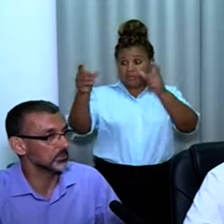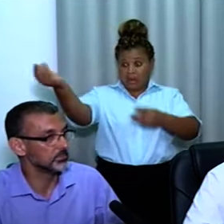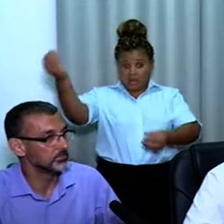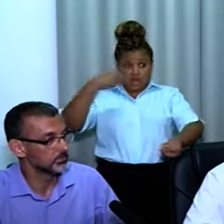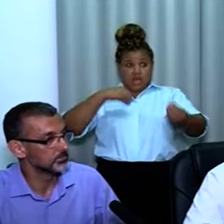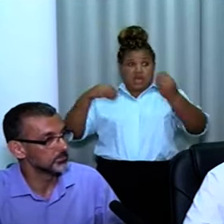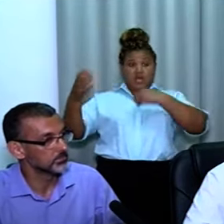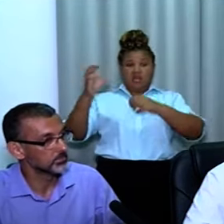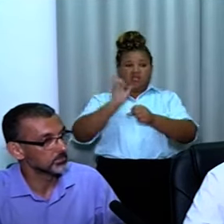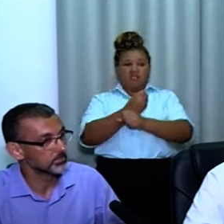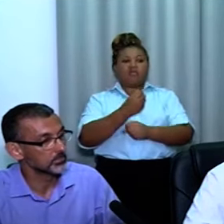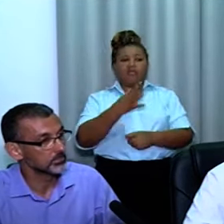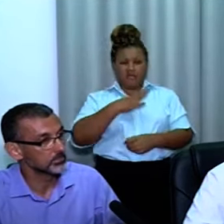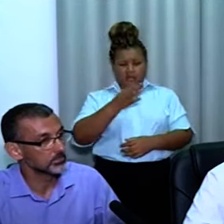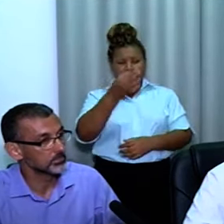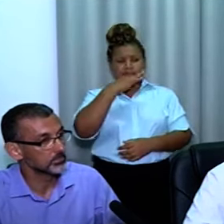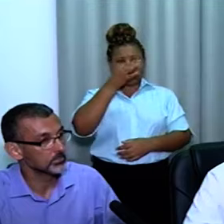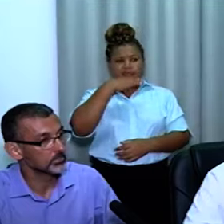aussi.